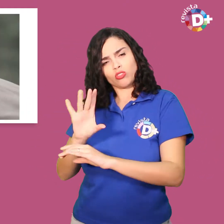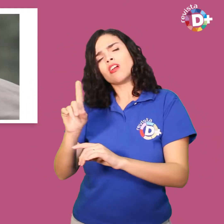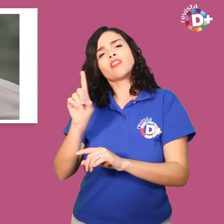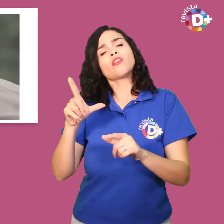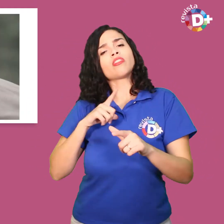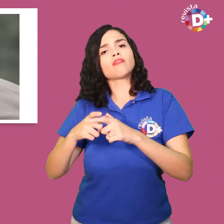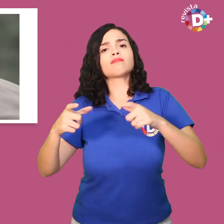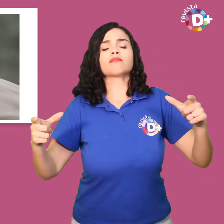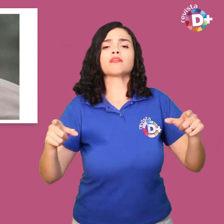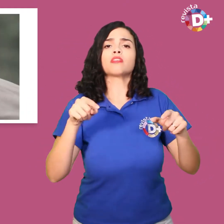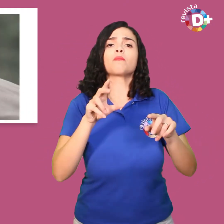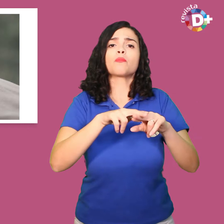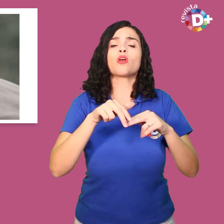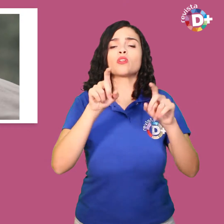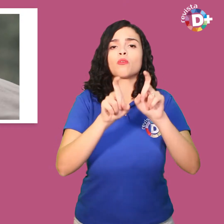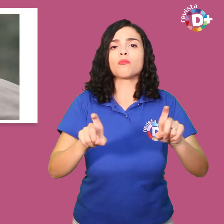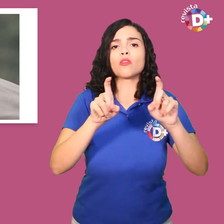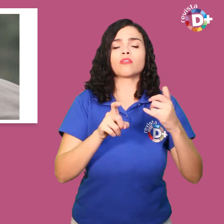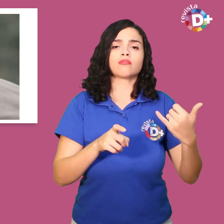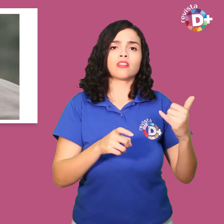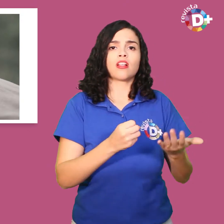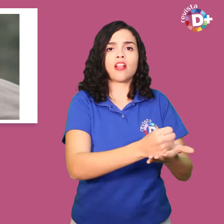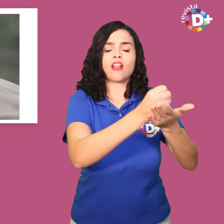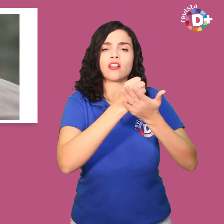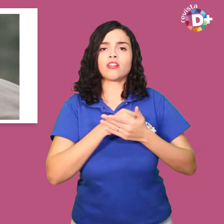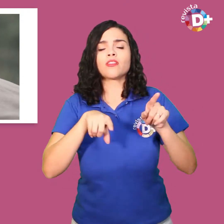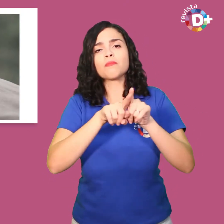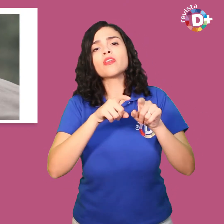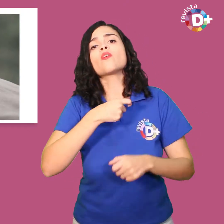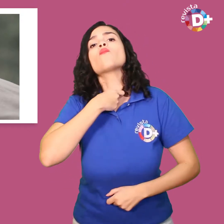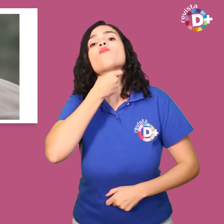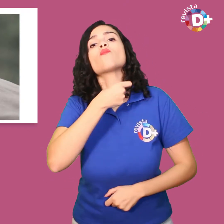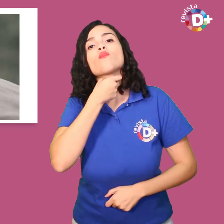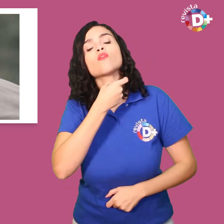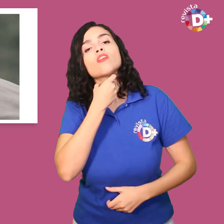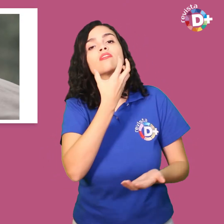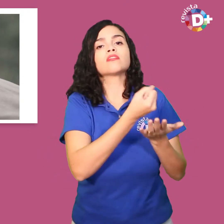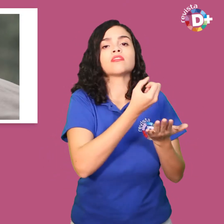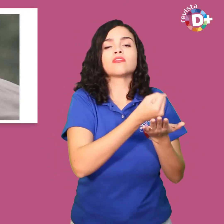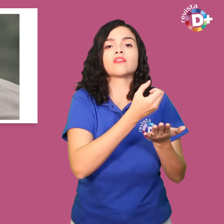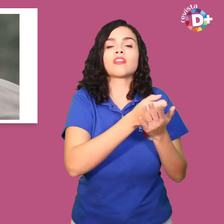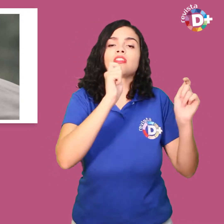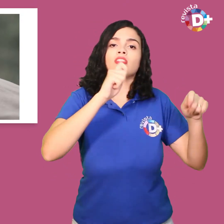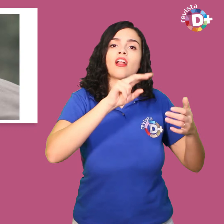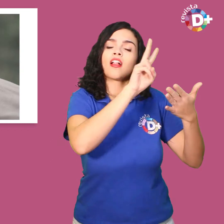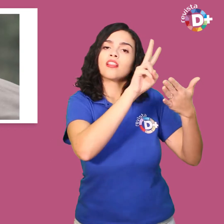de computadores e dos dispositivos móveis, por meio da síntese de voz é possível ler e ser lido em tempo